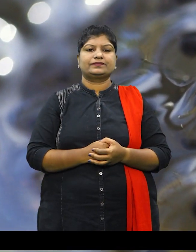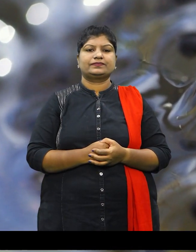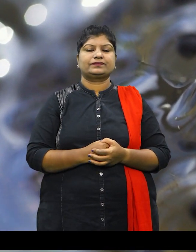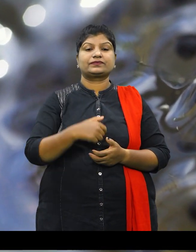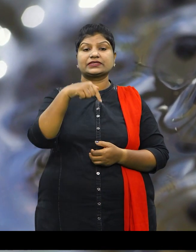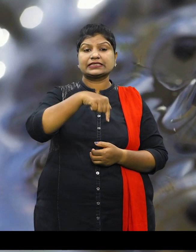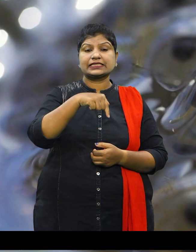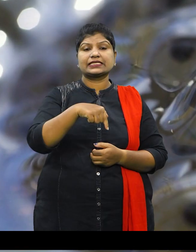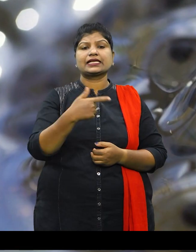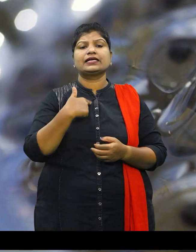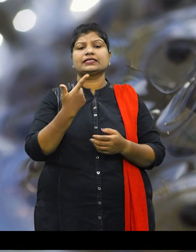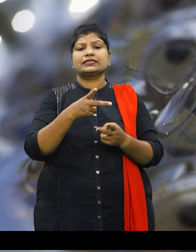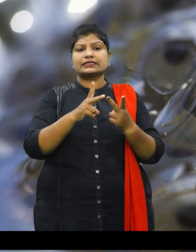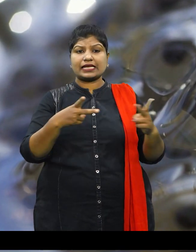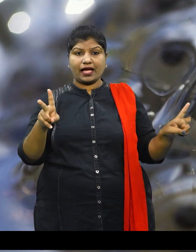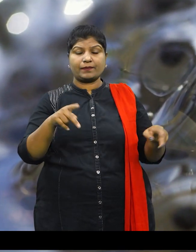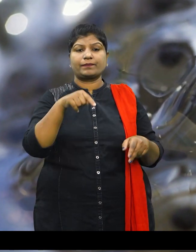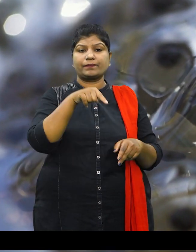इस प्रकार का निषेचन,